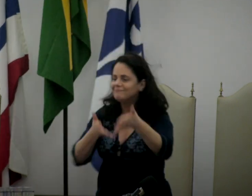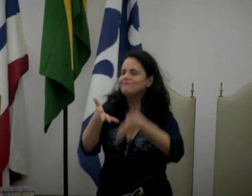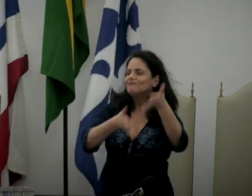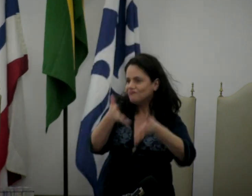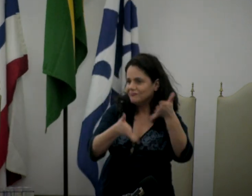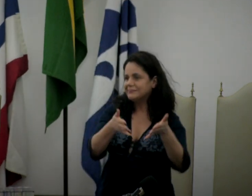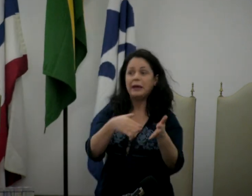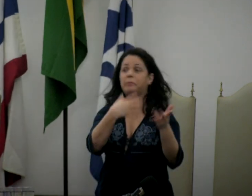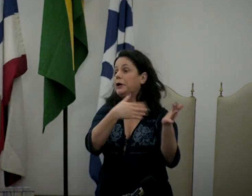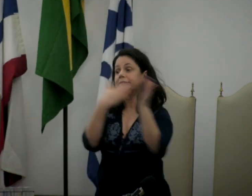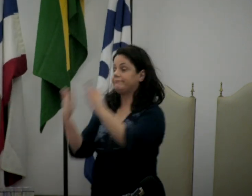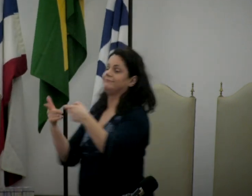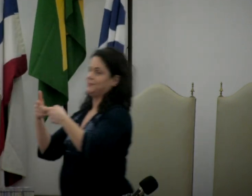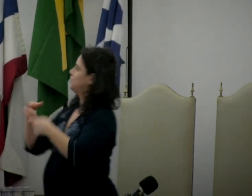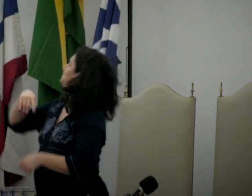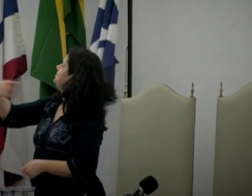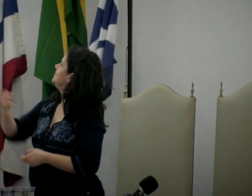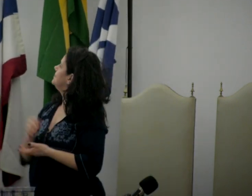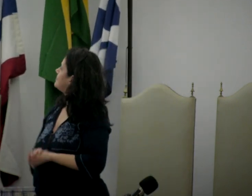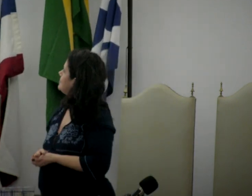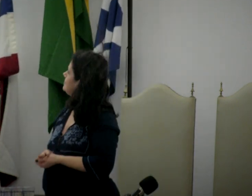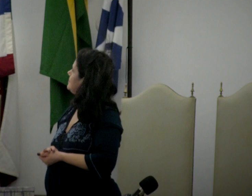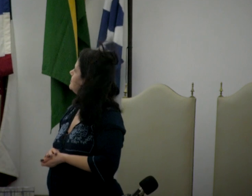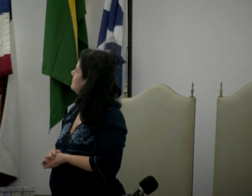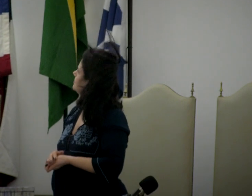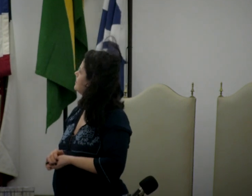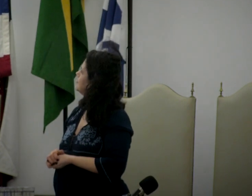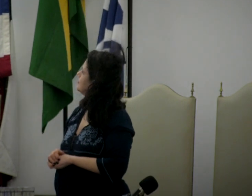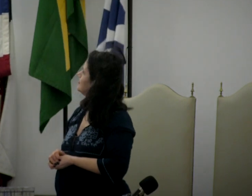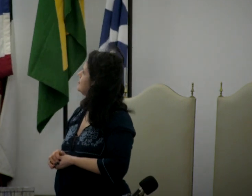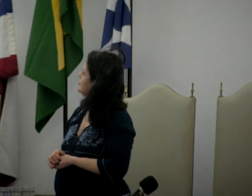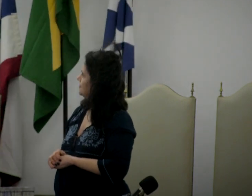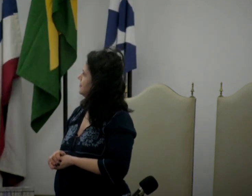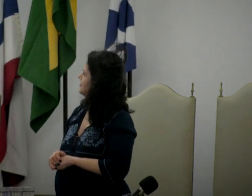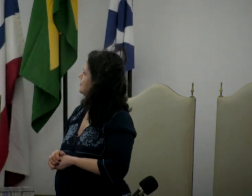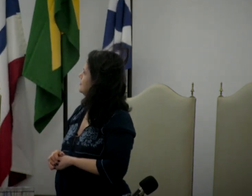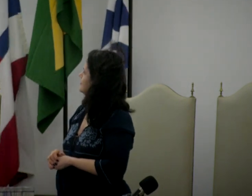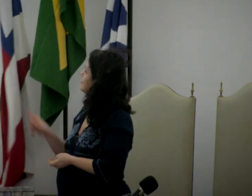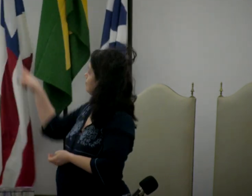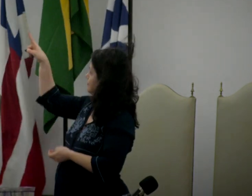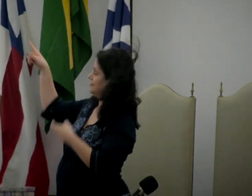ele utilizava a língua de sinais com os alunos surdos, mas depois da chegada desse médico ela foi proibida. Próximo.